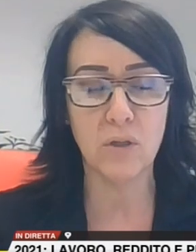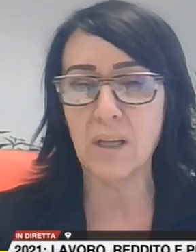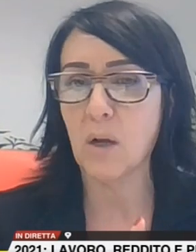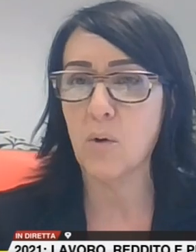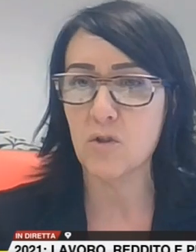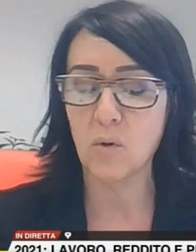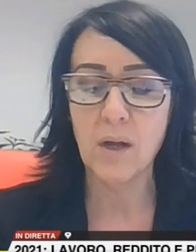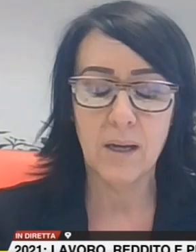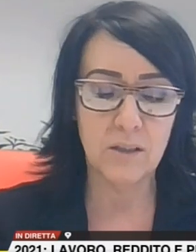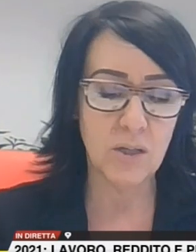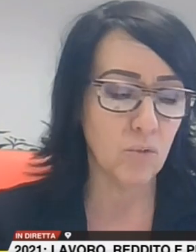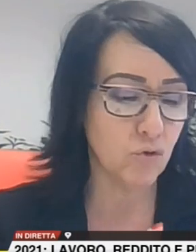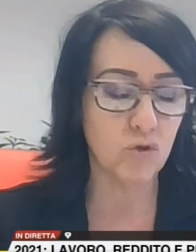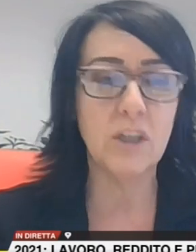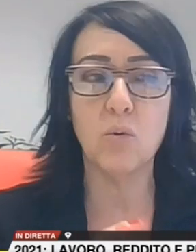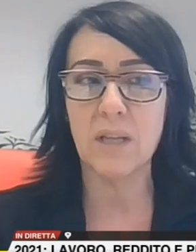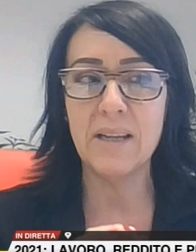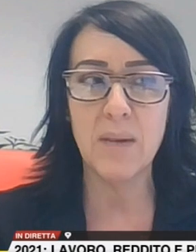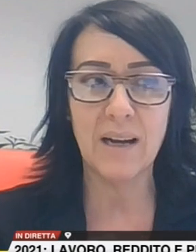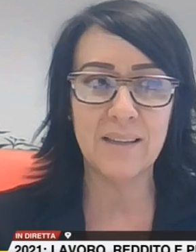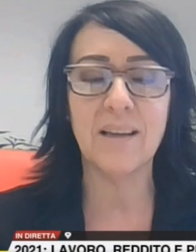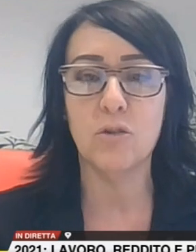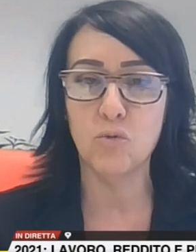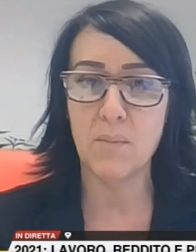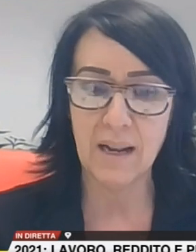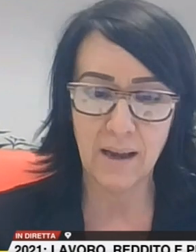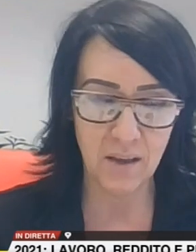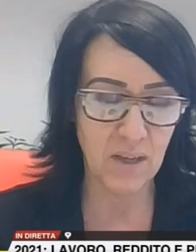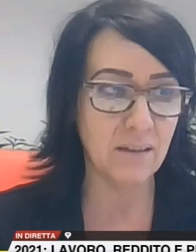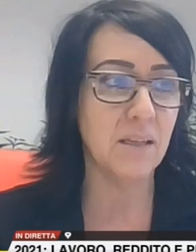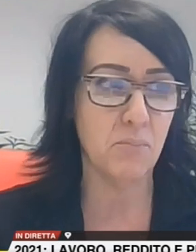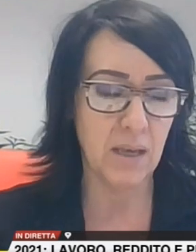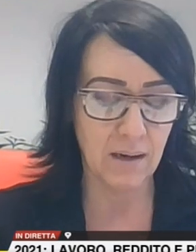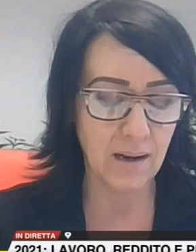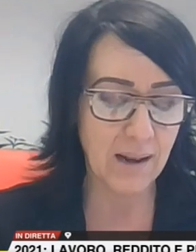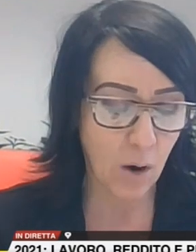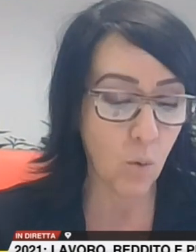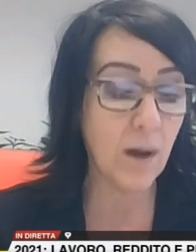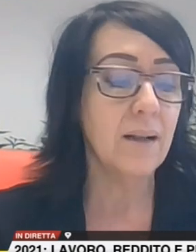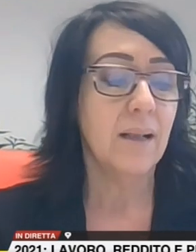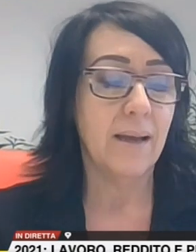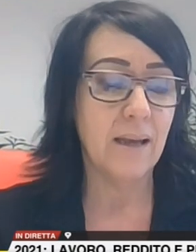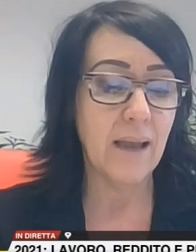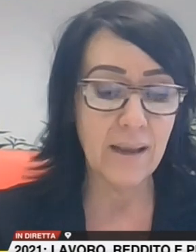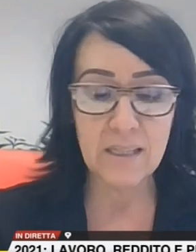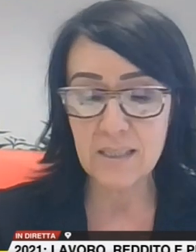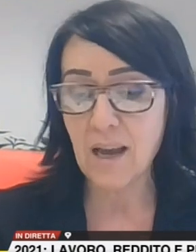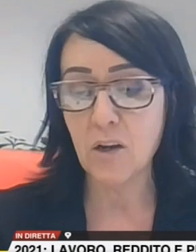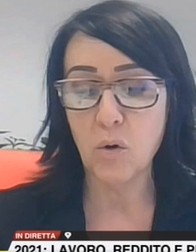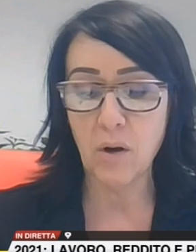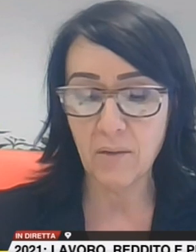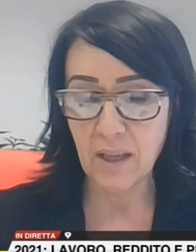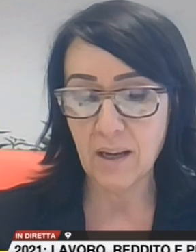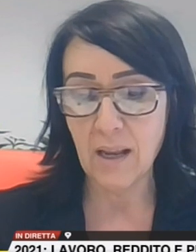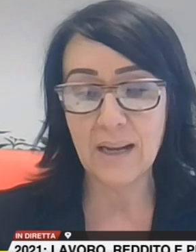per ottenere questo diciamo sussidio, questa liberalità 2020 per l'acqua, è